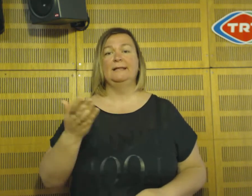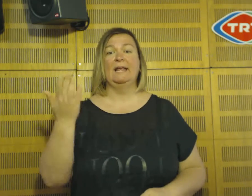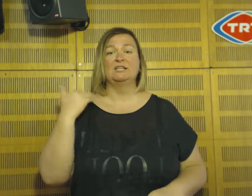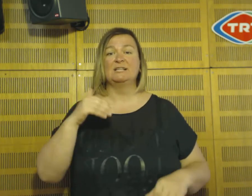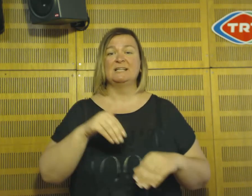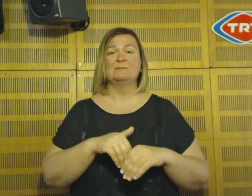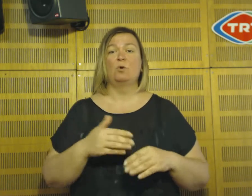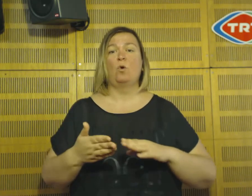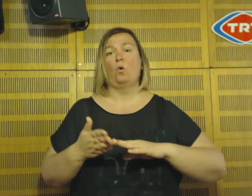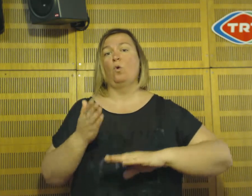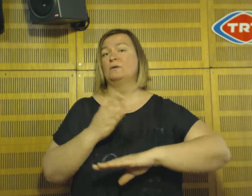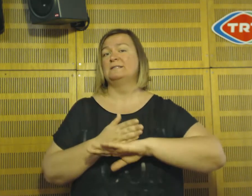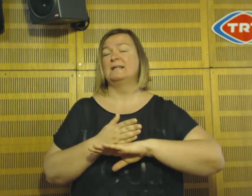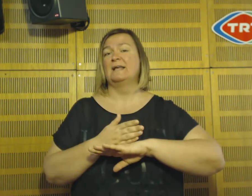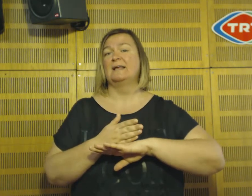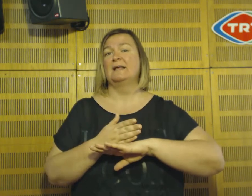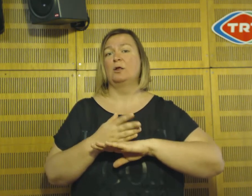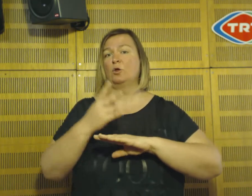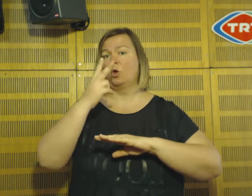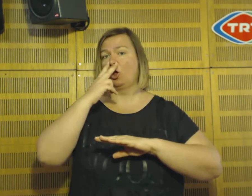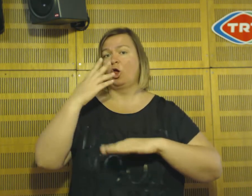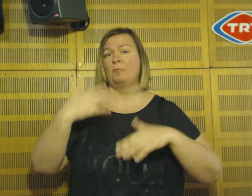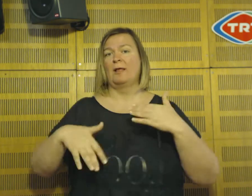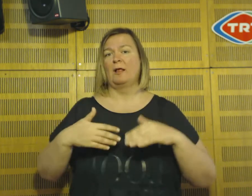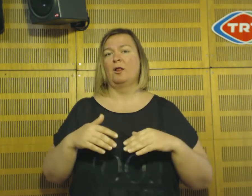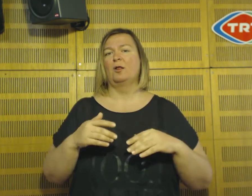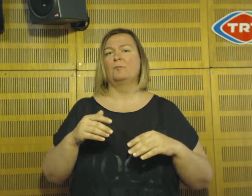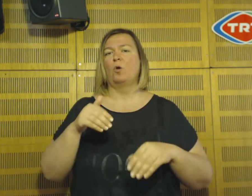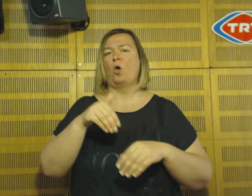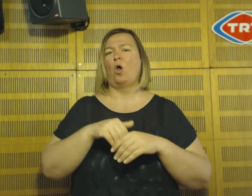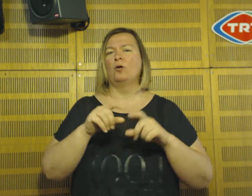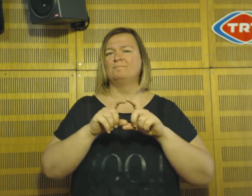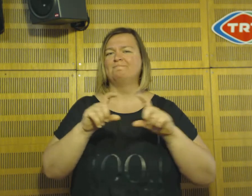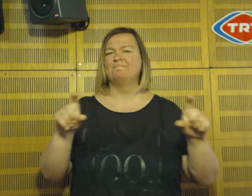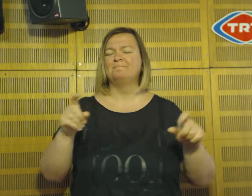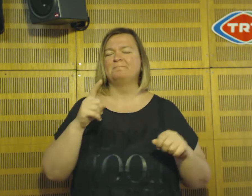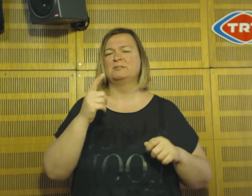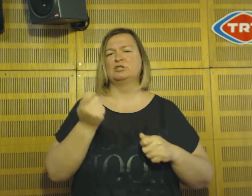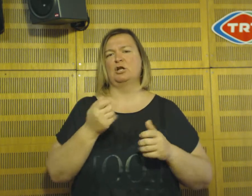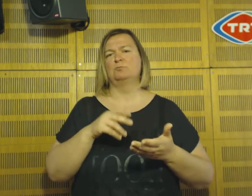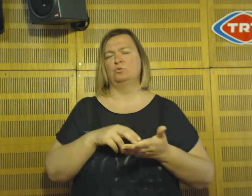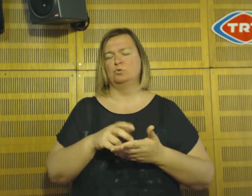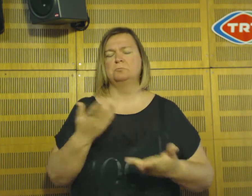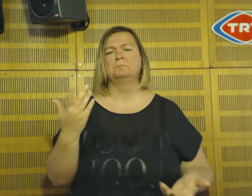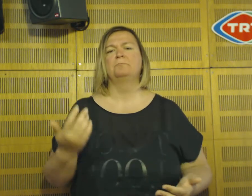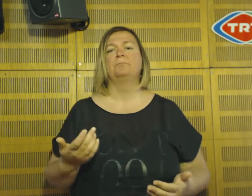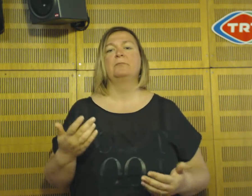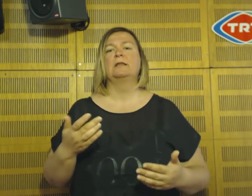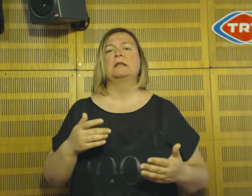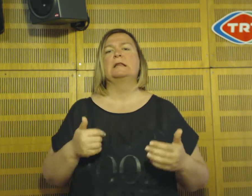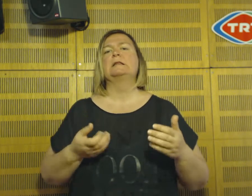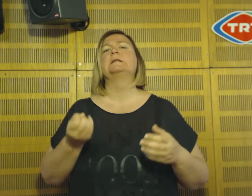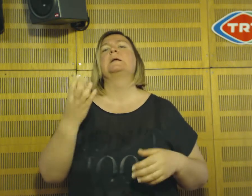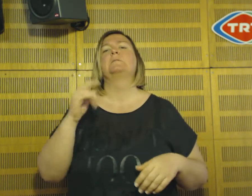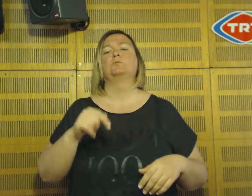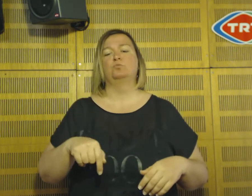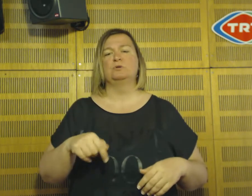seçimlerden önce görme engellilerin oy pusulası ile ilgili bir çalışma yürütülüyordu. Ama yetişmedi. Bu seçimlere de